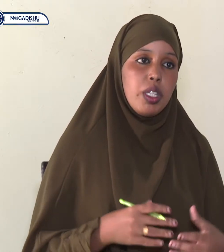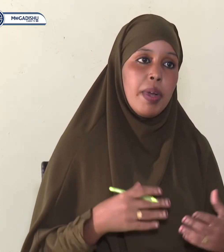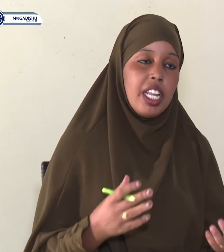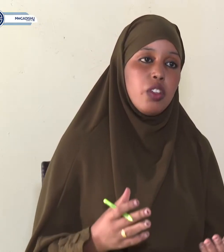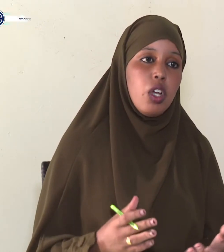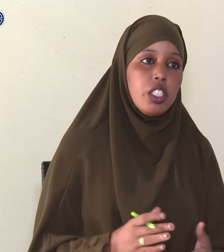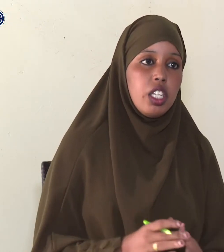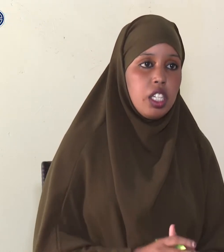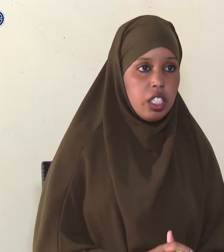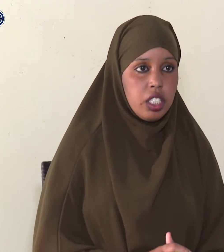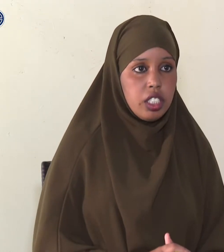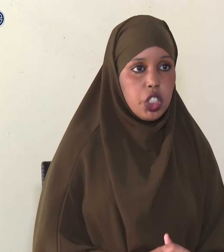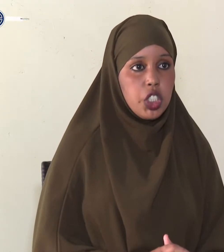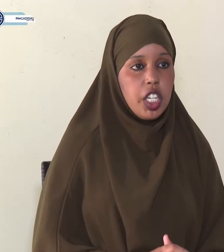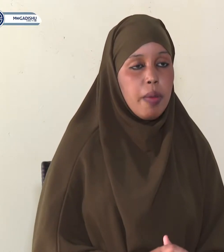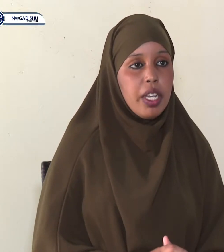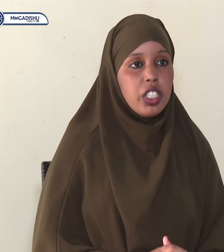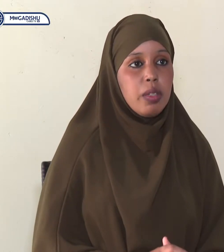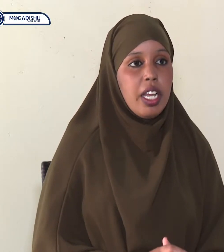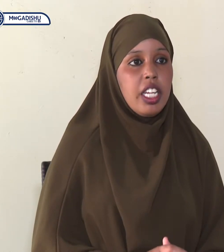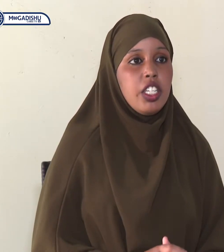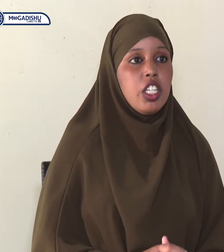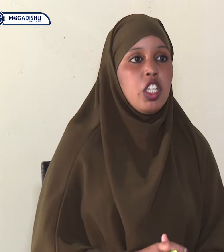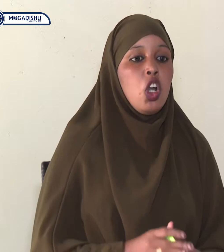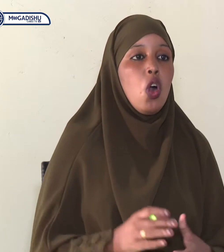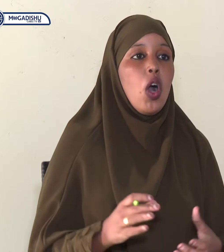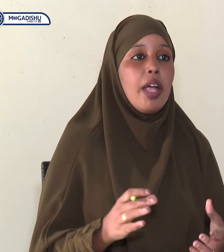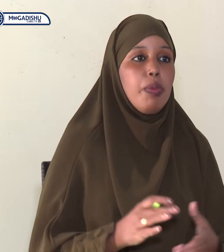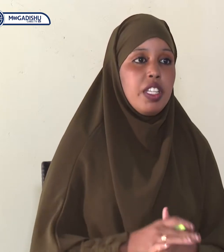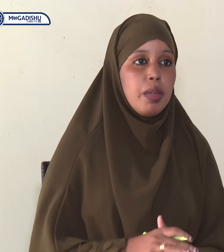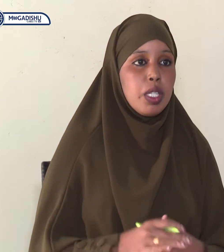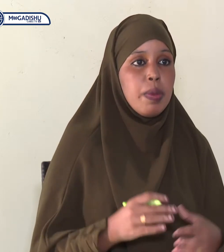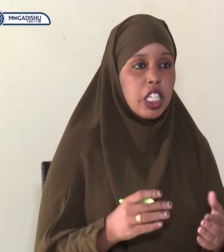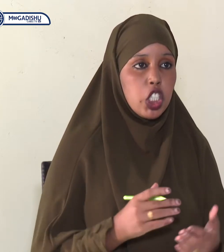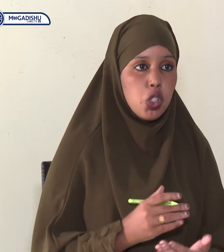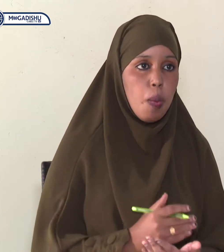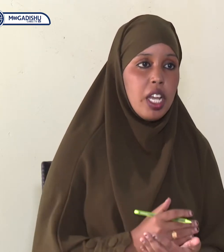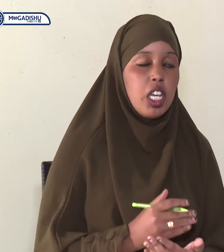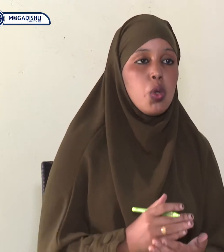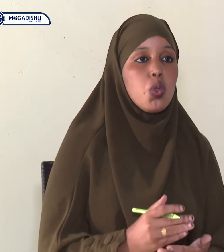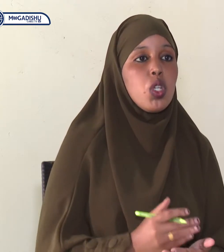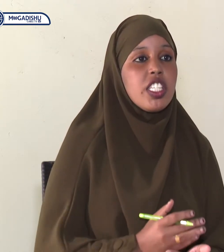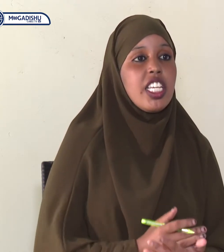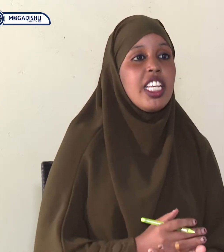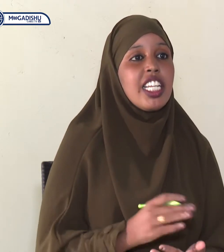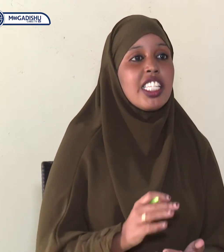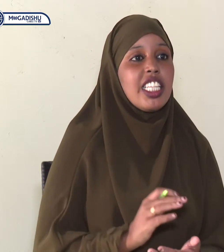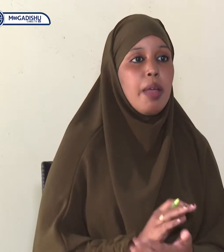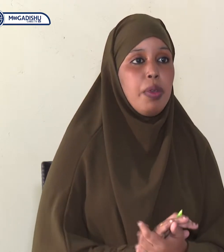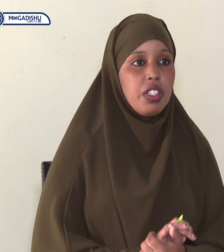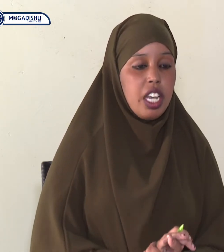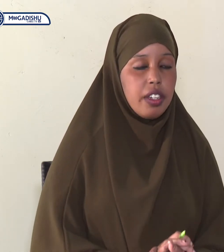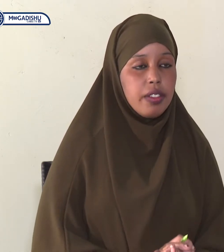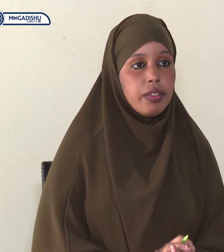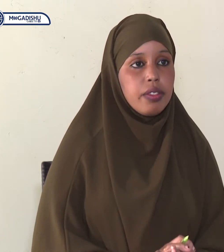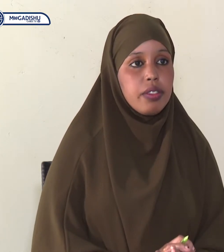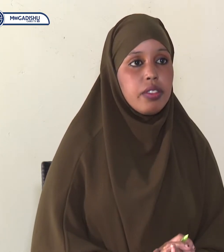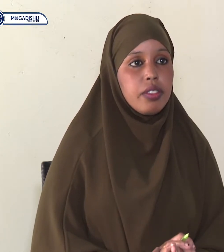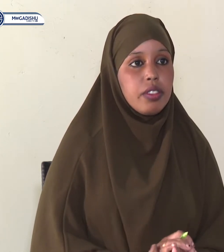oo wadamo kaleeto shisheeye ama ajaanib ay leeyihiin oo aada bixisaan mise manhajka soomaaliya ayuu ku salaysan yahay daraasada aada